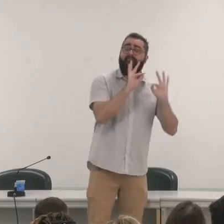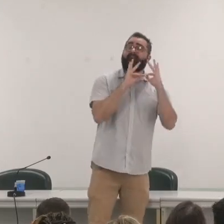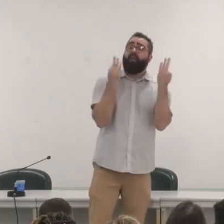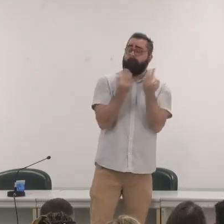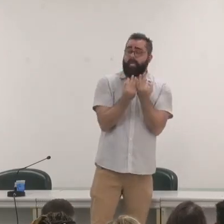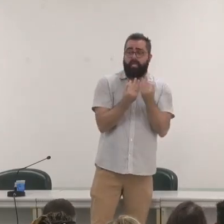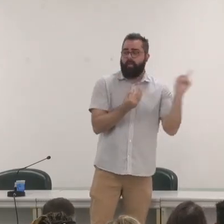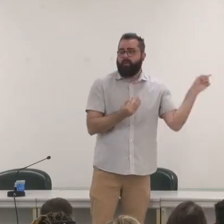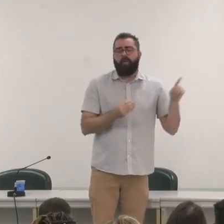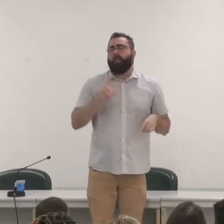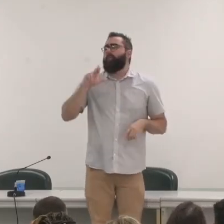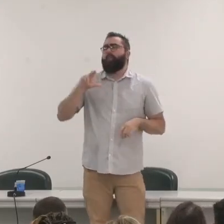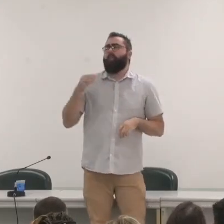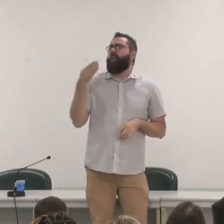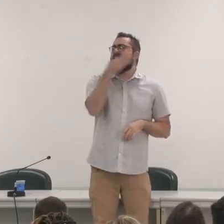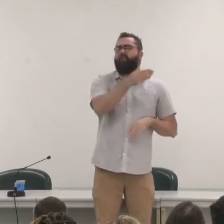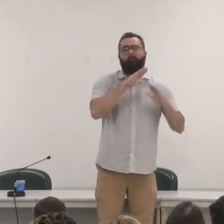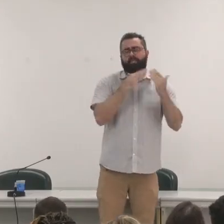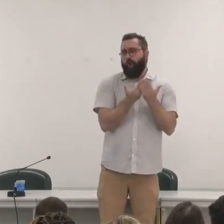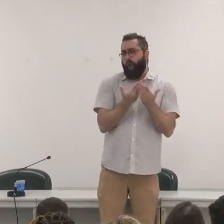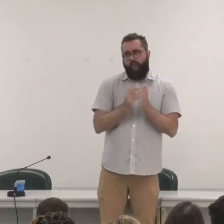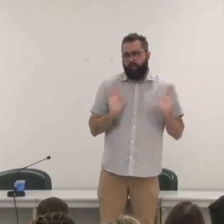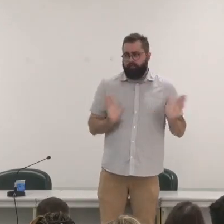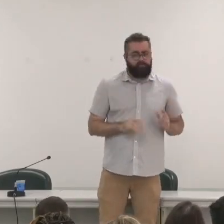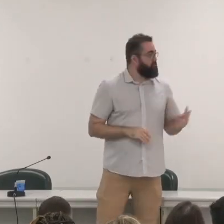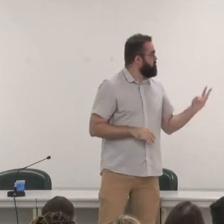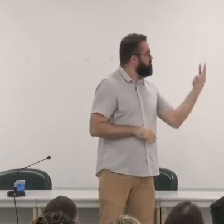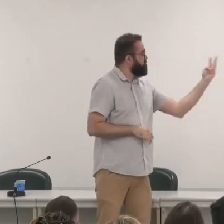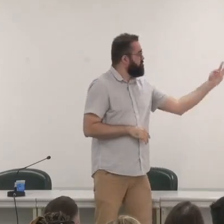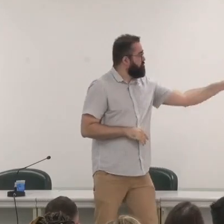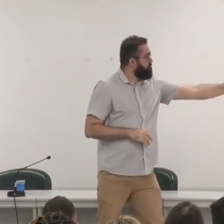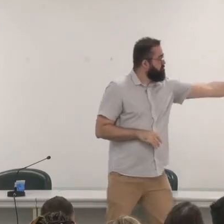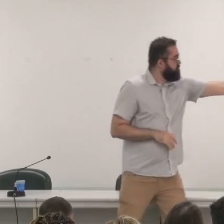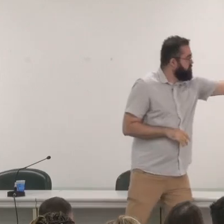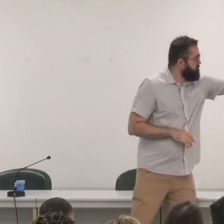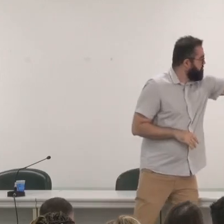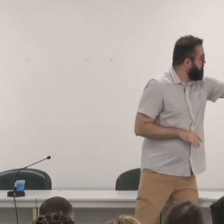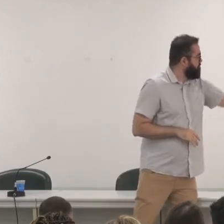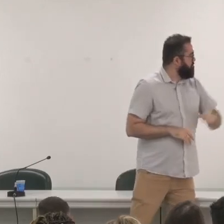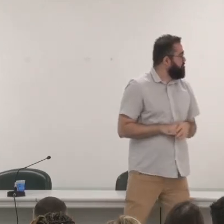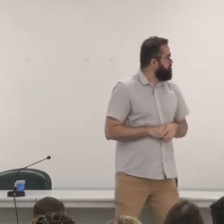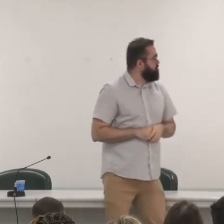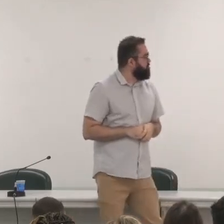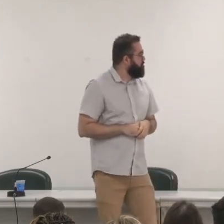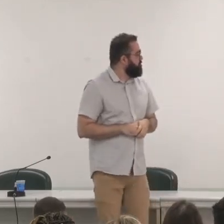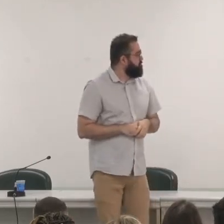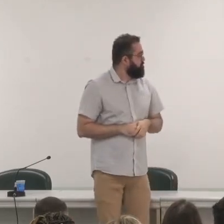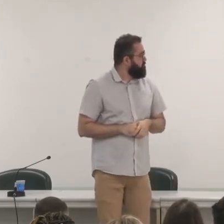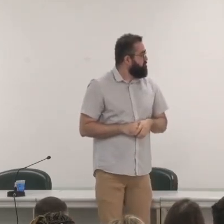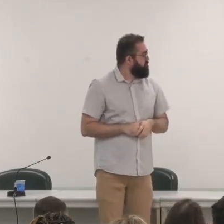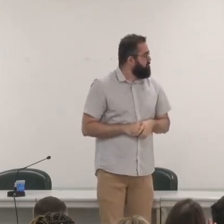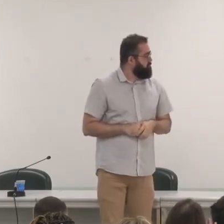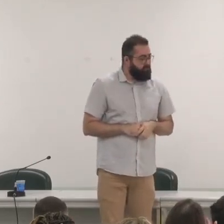E aqui é a família de Buriti dos Lopes. Nenhuma dessas pessoas passou pelo processo de escolarização.